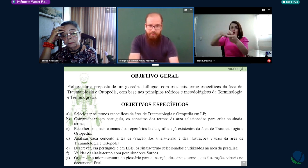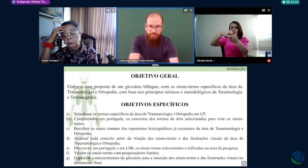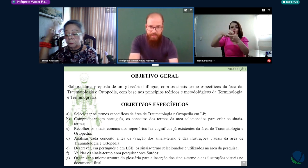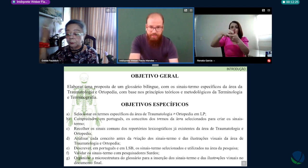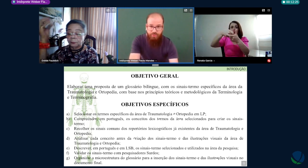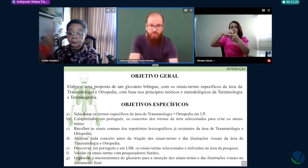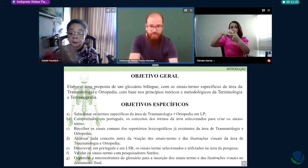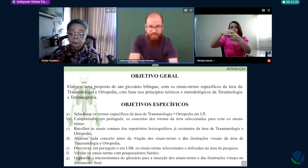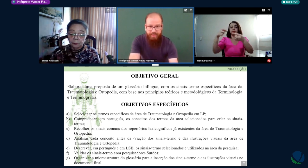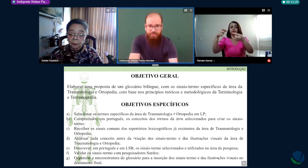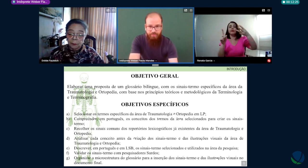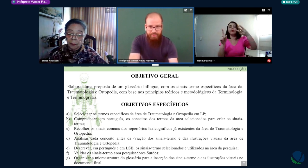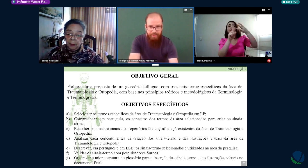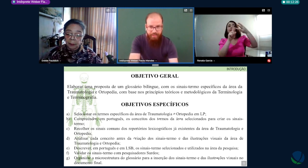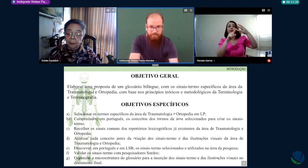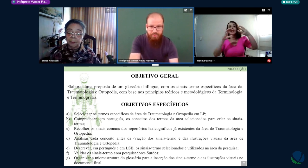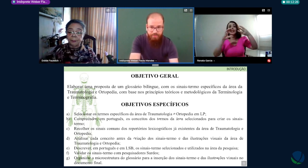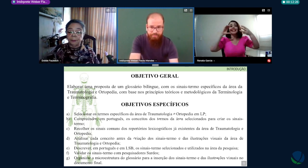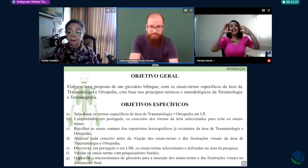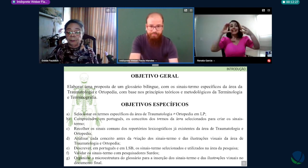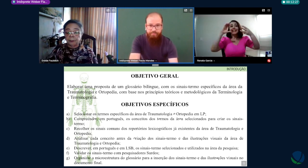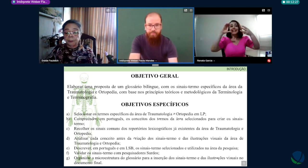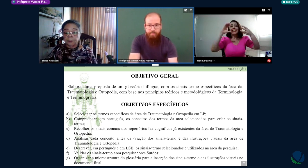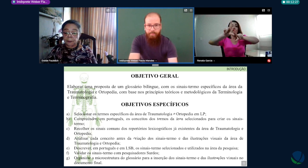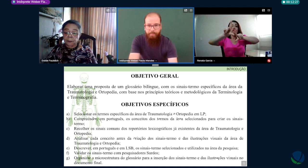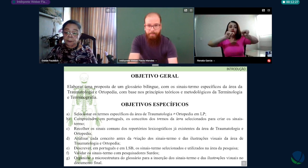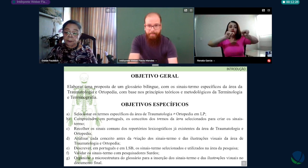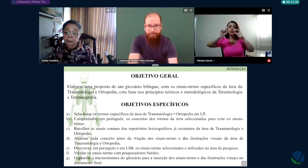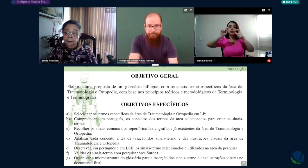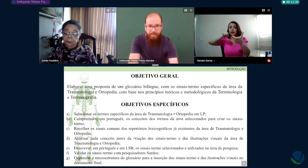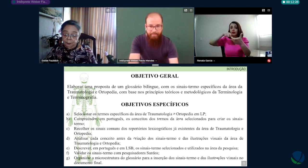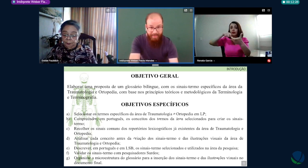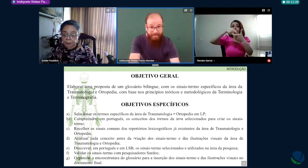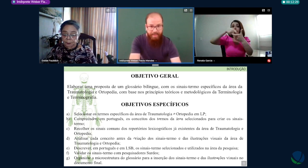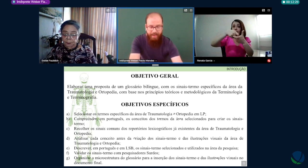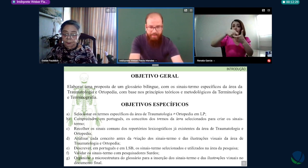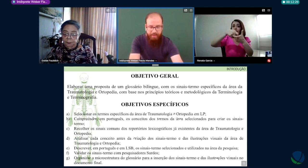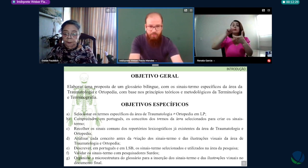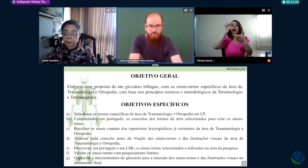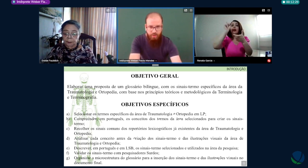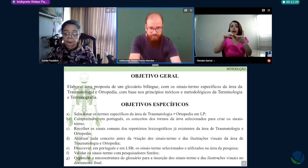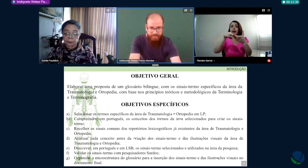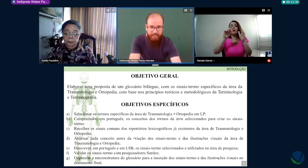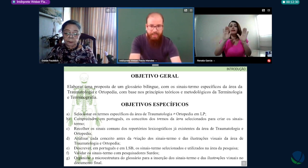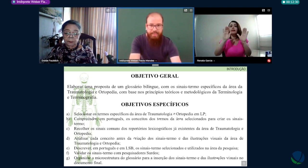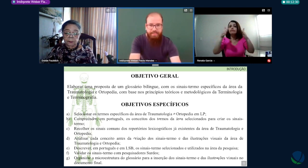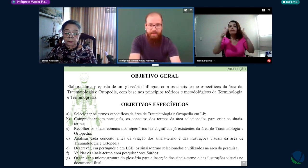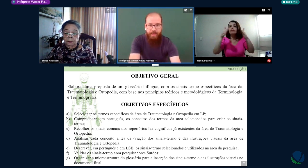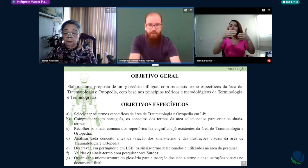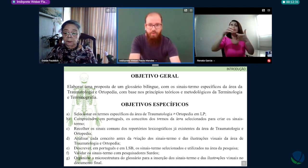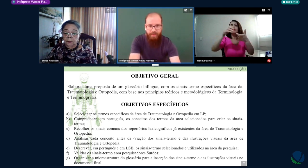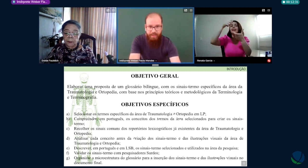compreender em português os conceitos dos termos, para criar então os novos sinais, recolher